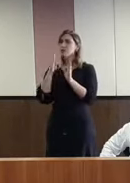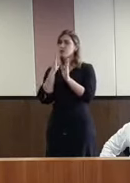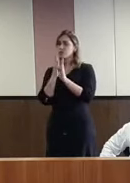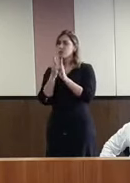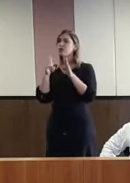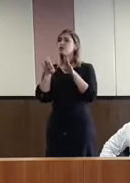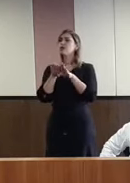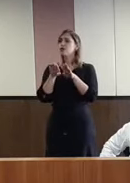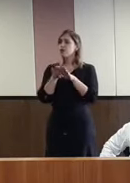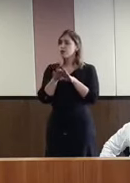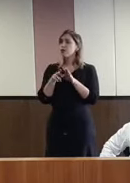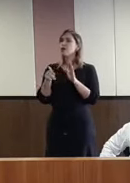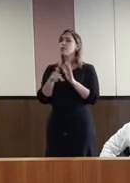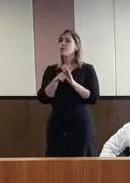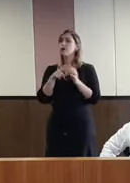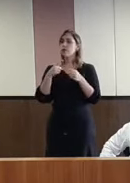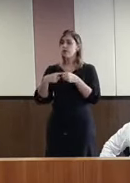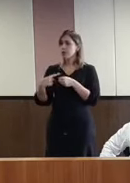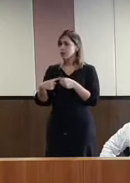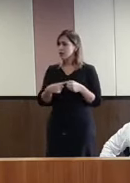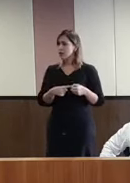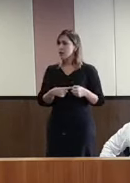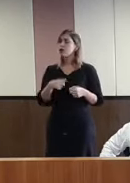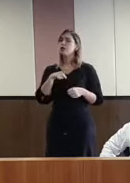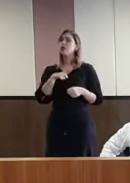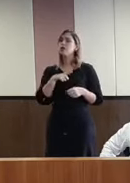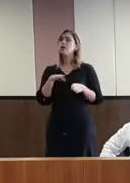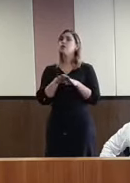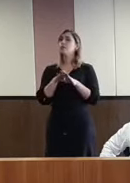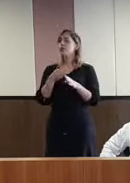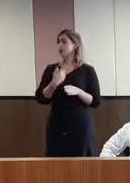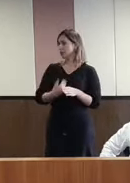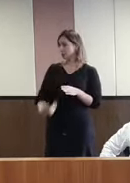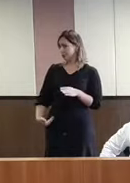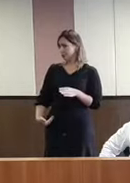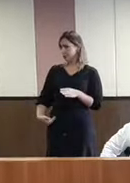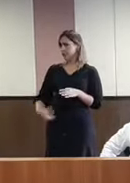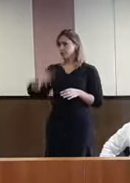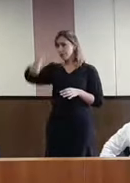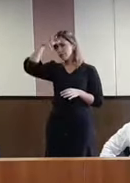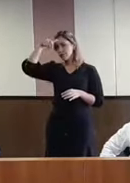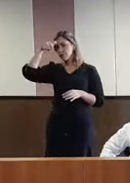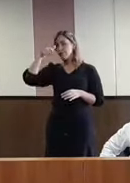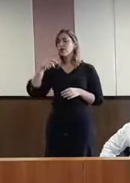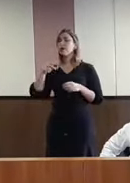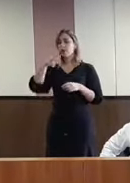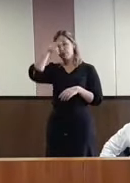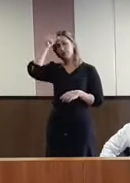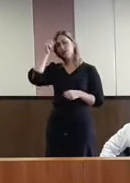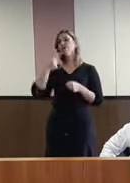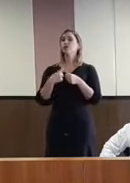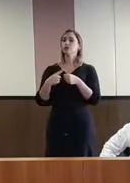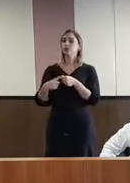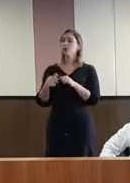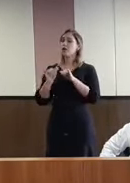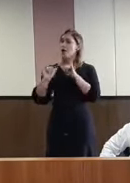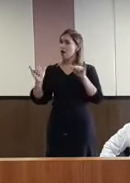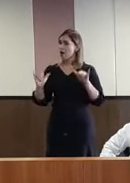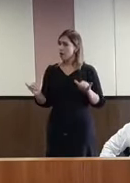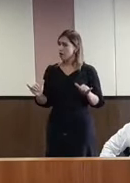que tem todos os municípios e que tem um estadual, que coordena todos os demais. Os municipais notificam